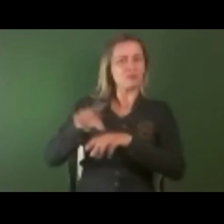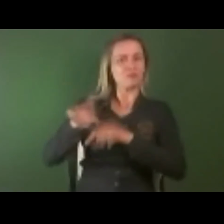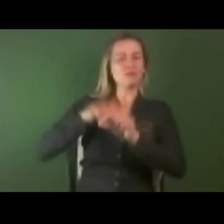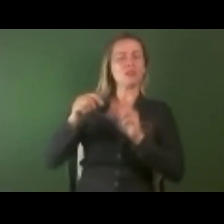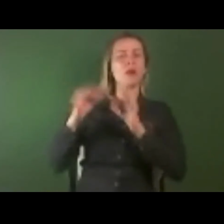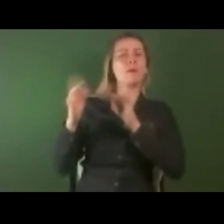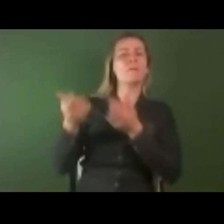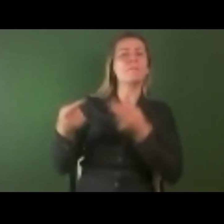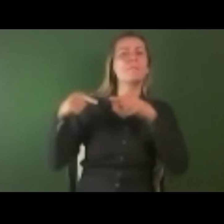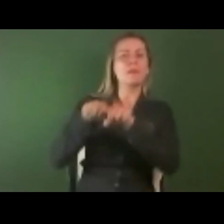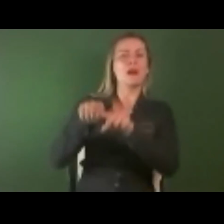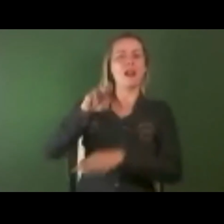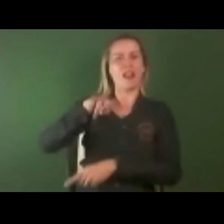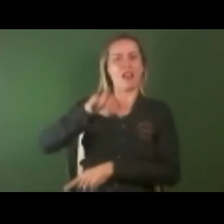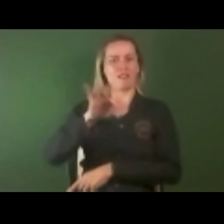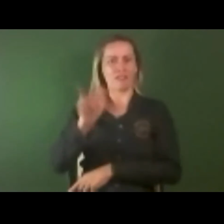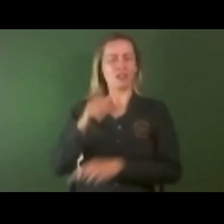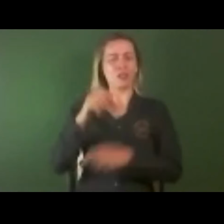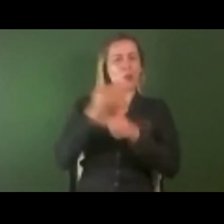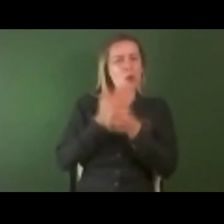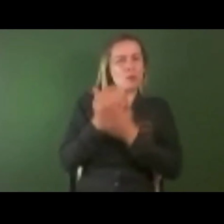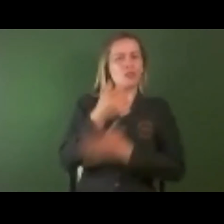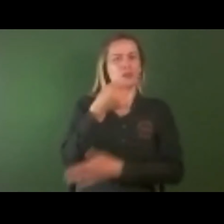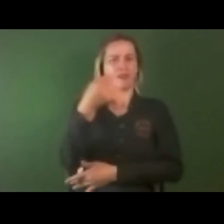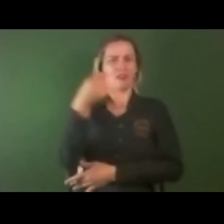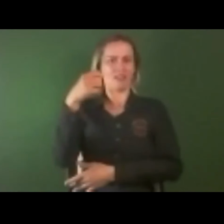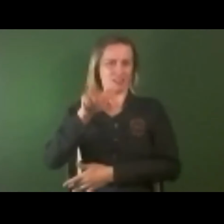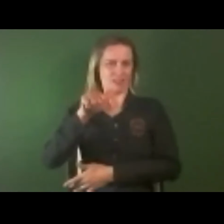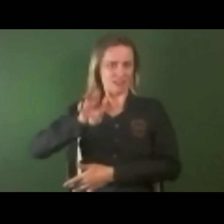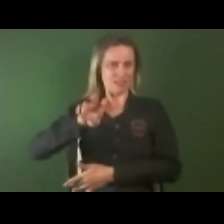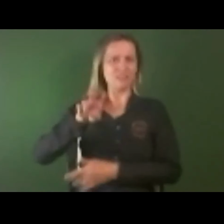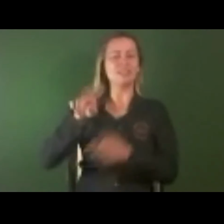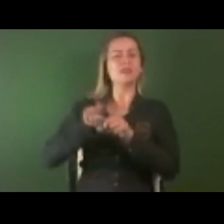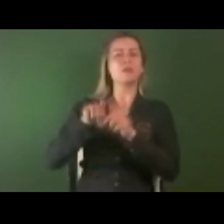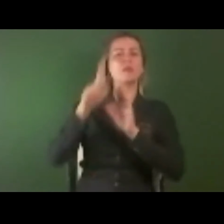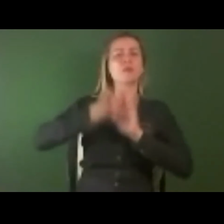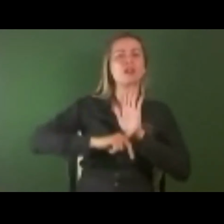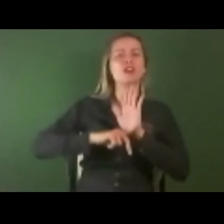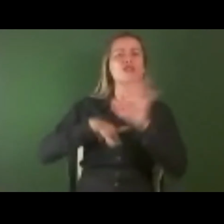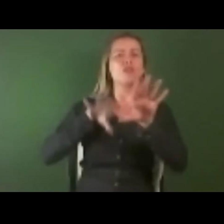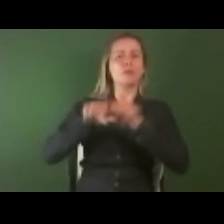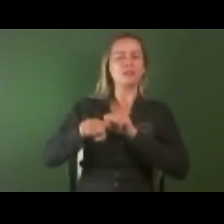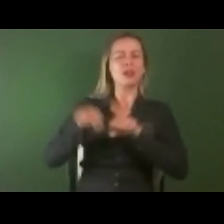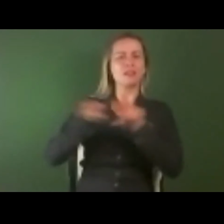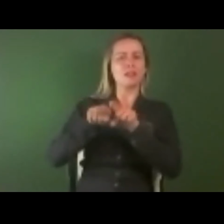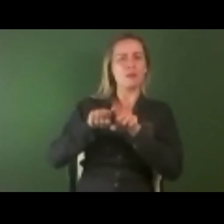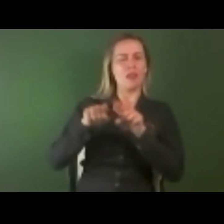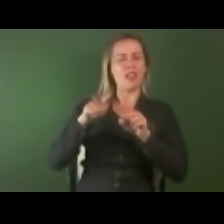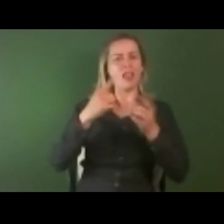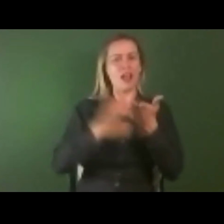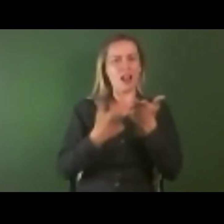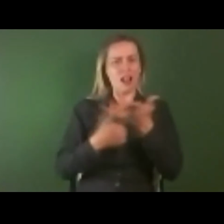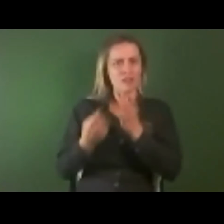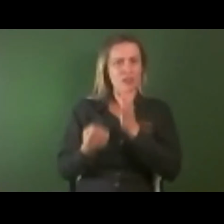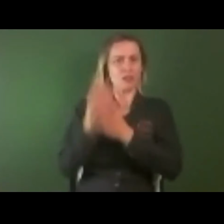desde 2015, e atualmente desenvolve projetos de formação, curadoria e edição de livros pela Rios